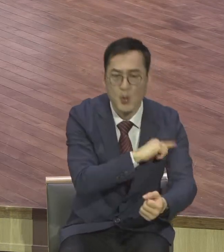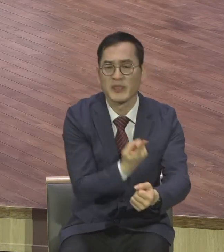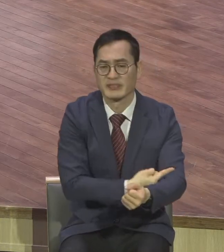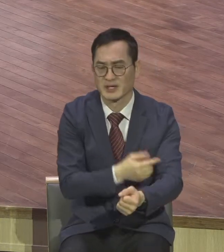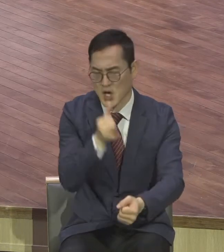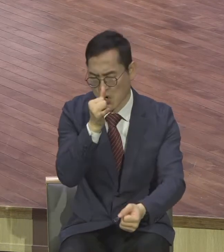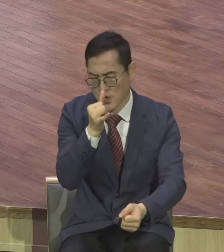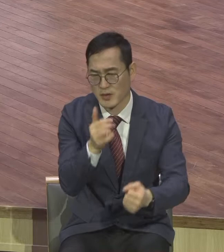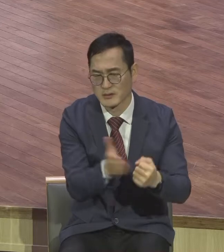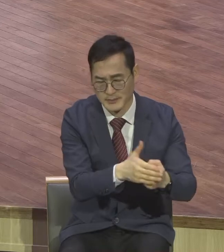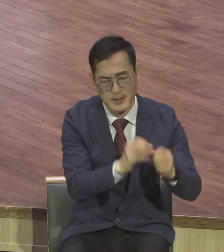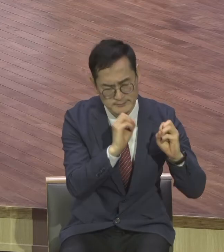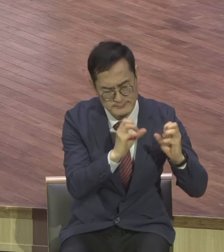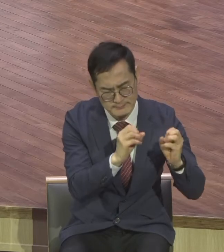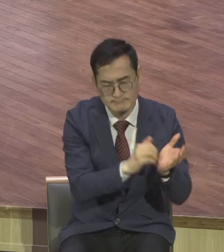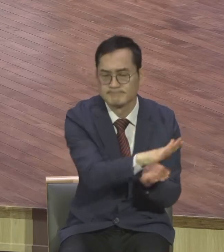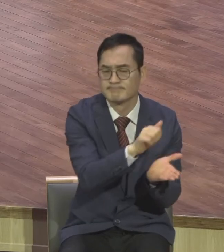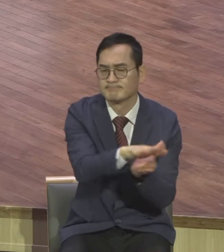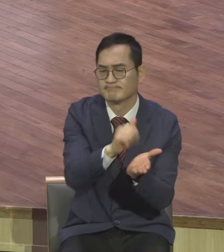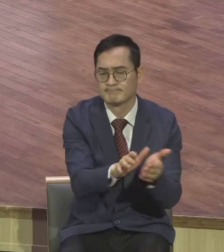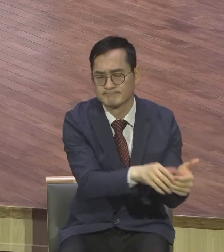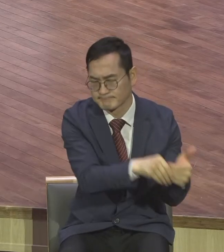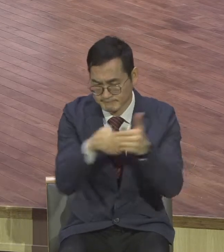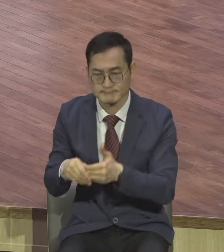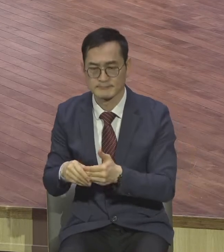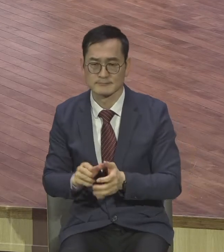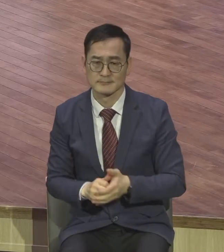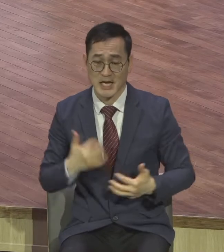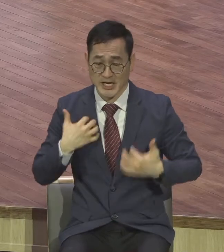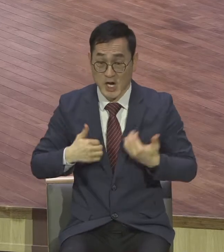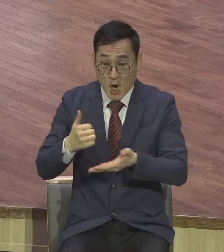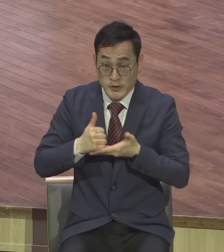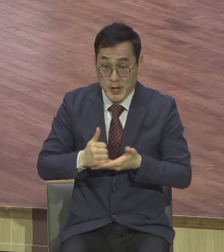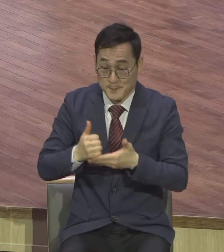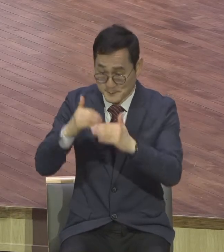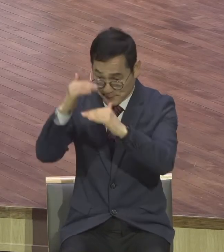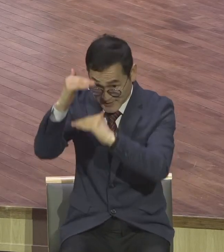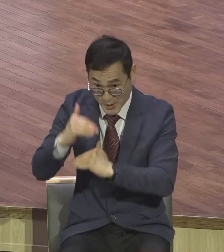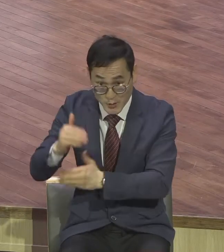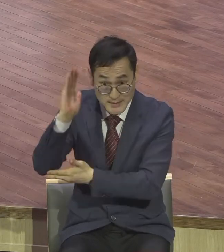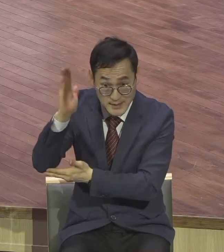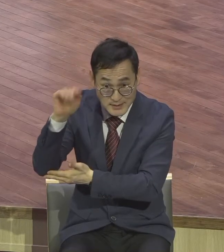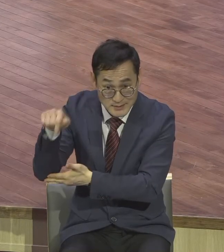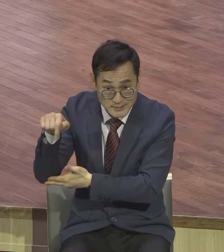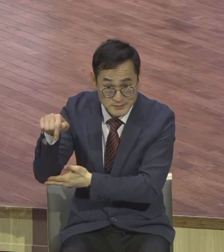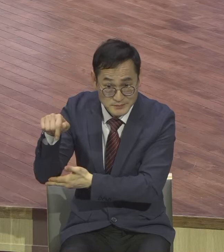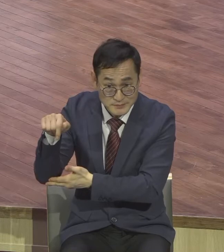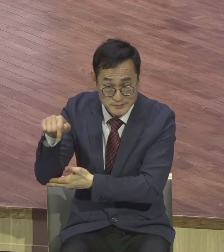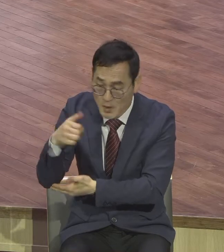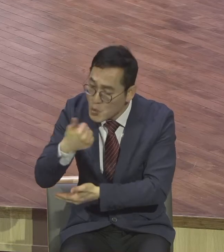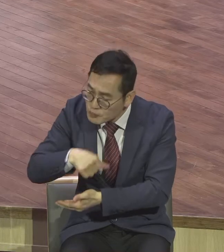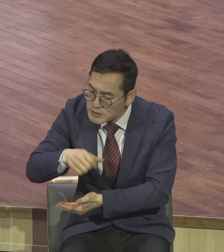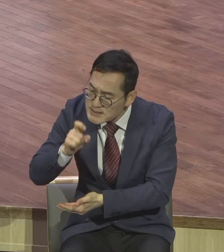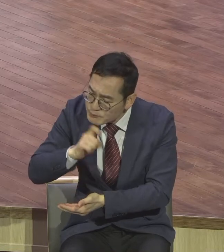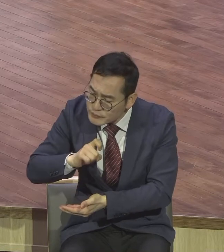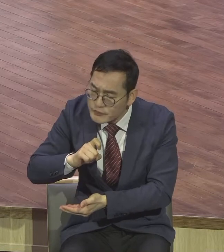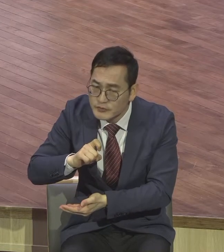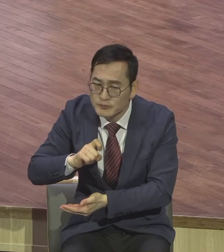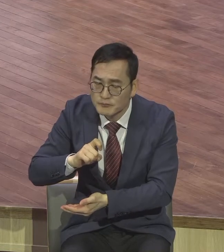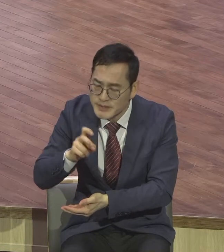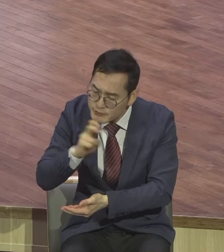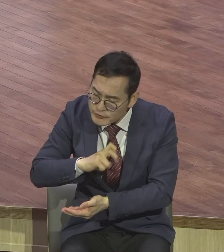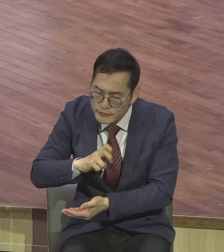영접 메시지를 여러분이 영접 메시지 구원의 길을 여러분이 아주 5분짜리 10분짜리